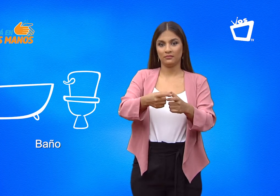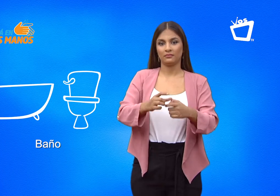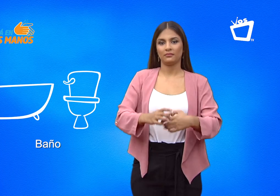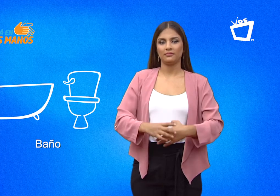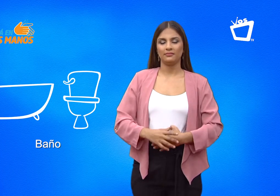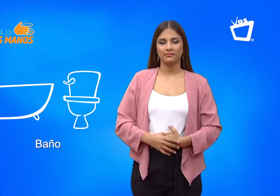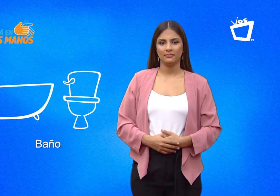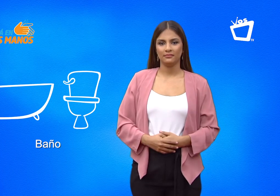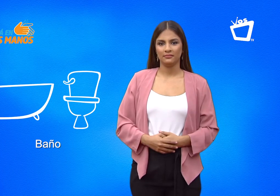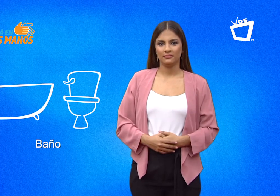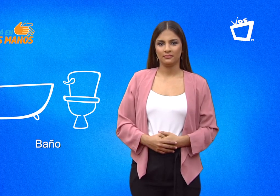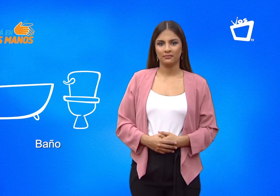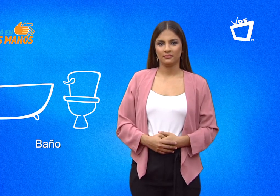Baño.